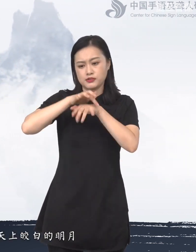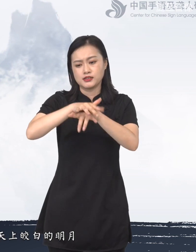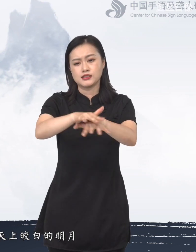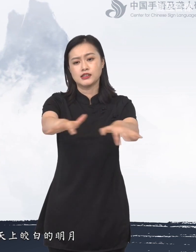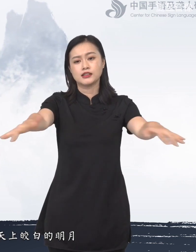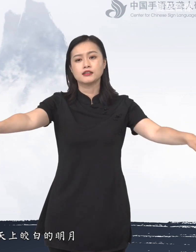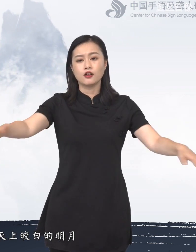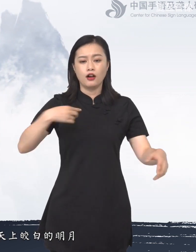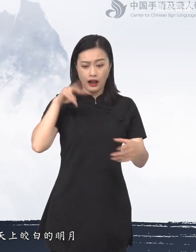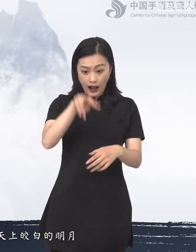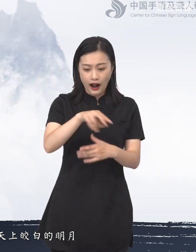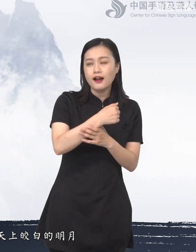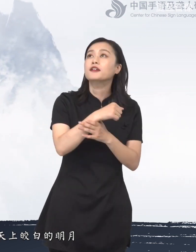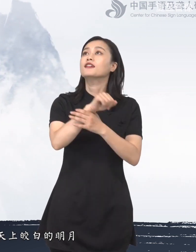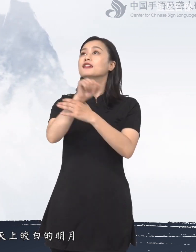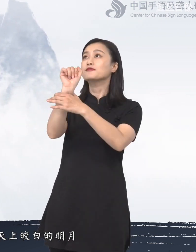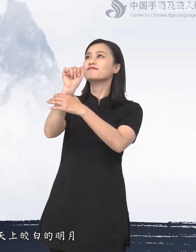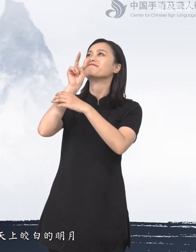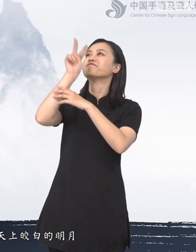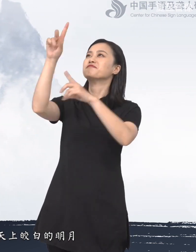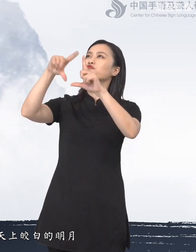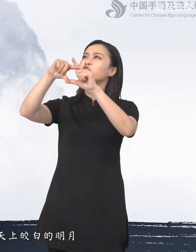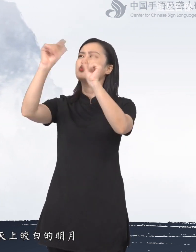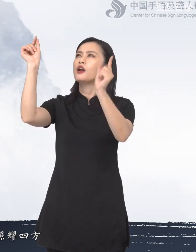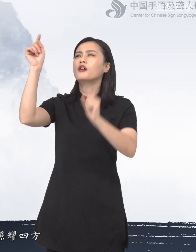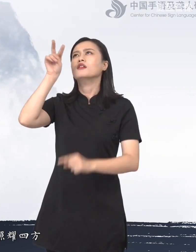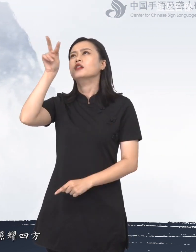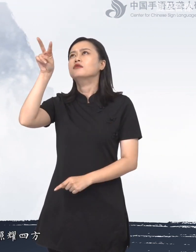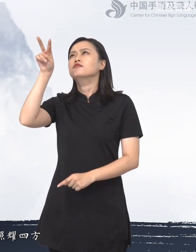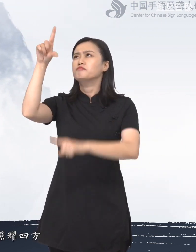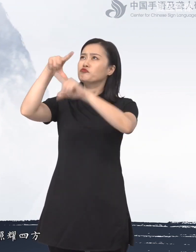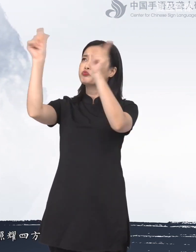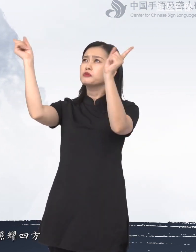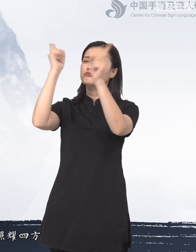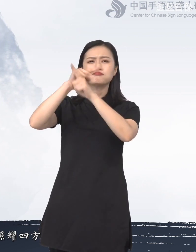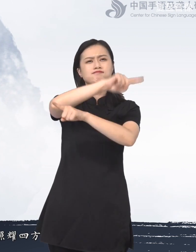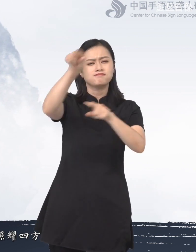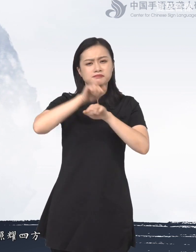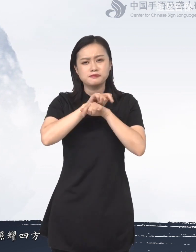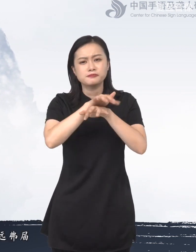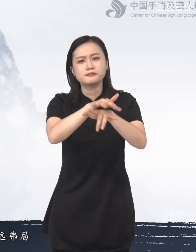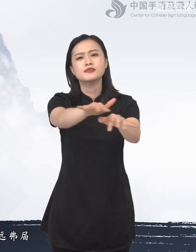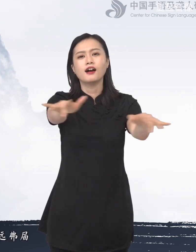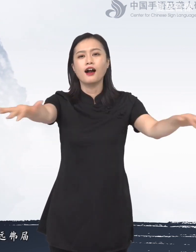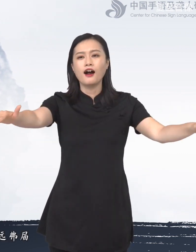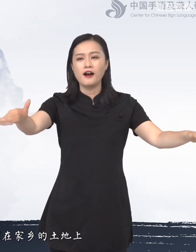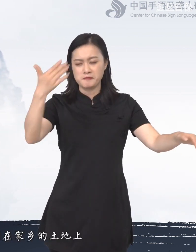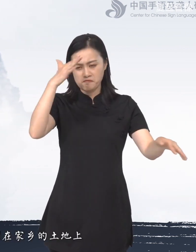引向天上皎白的明月，明月照耀四方，无远弗届，自然